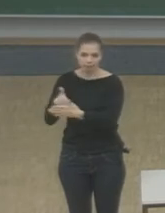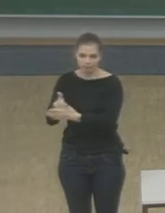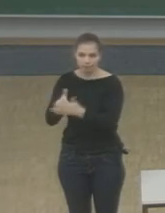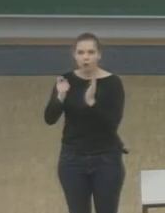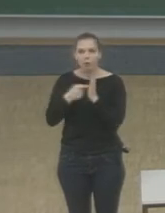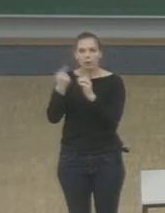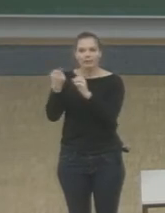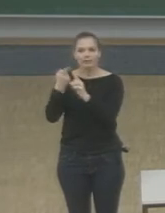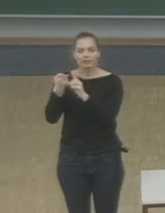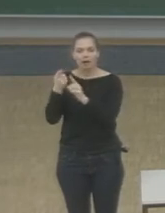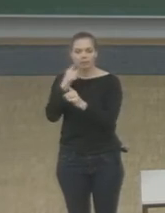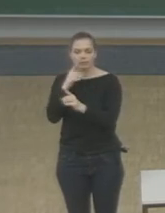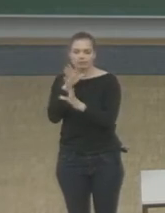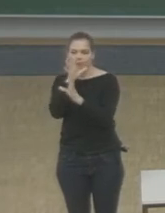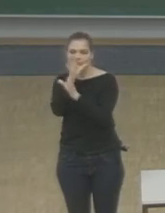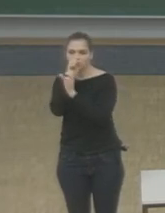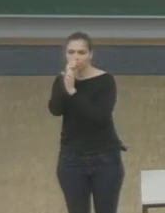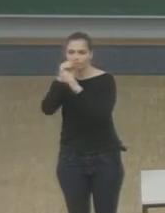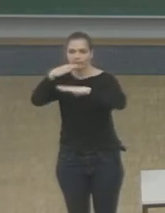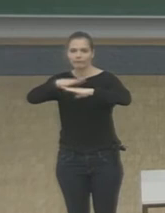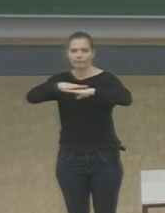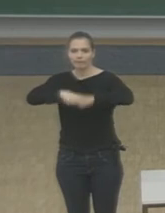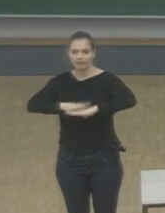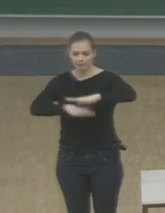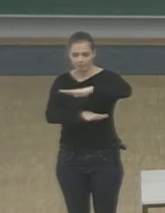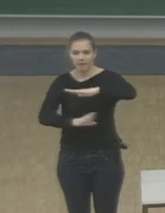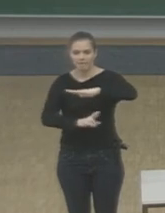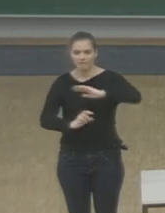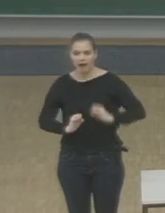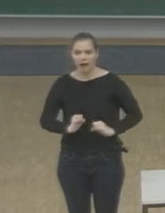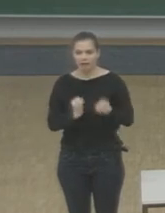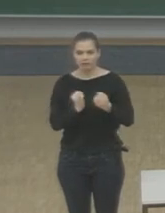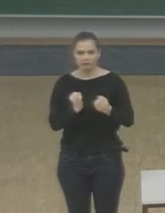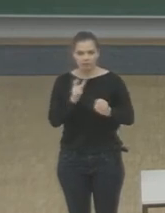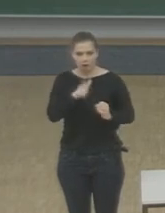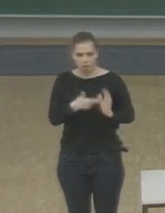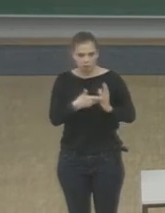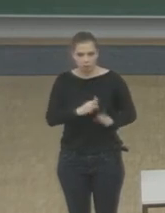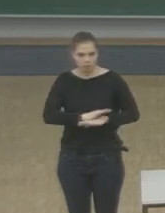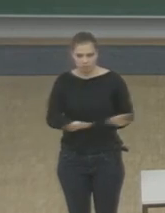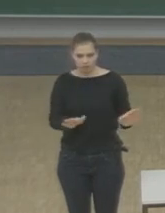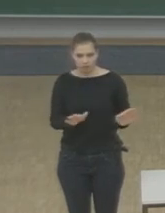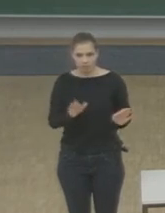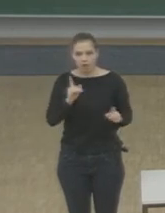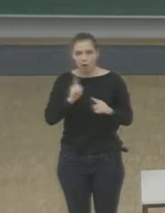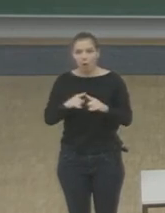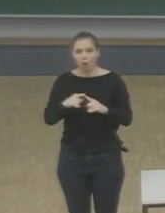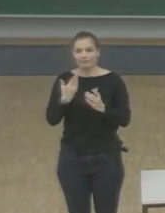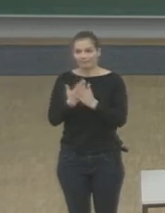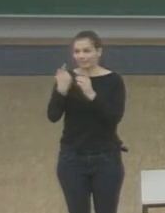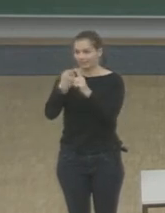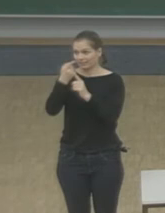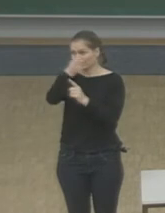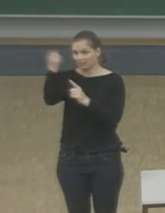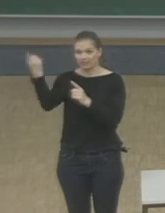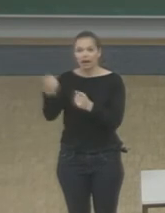Ebene des unter Ihnen liegenden, nun nicht mehr kontrollierten Agentenhandelns, und die Verfahren der Produktion dieser Zahlen